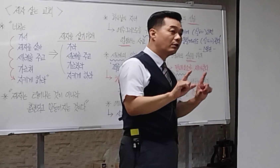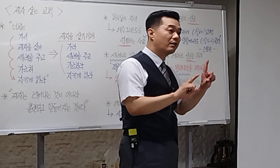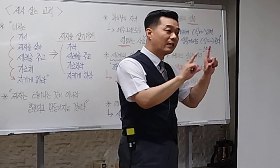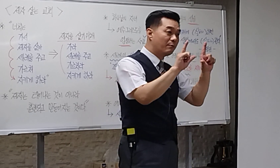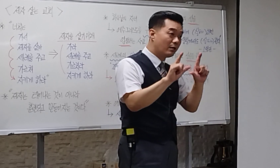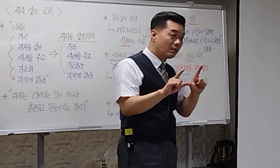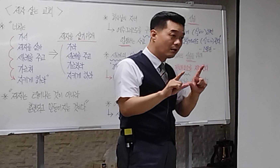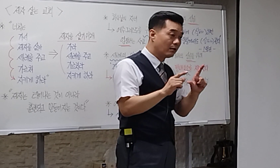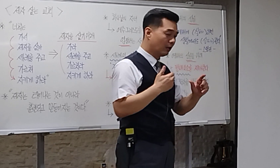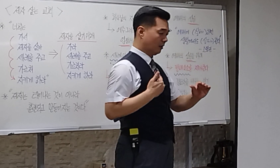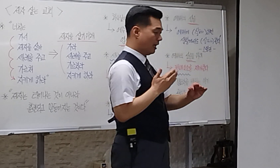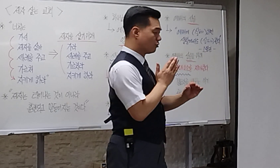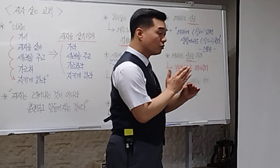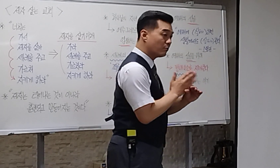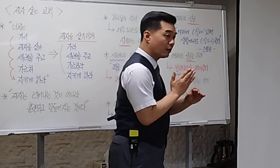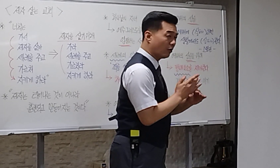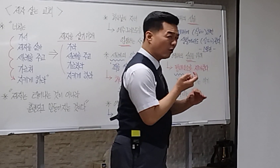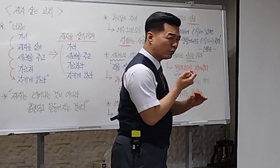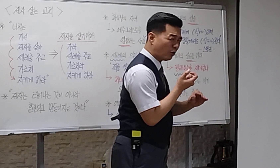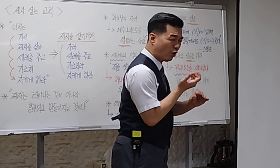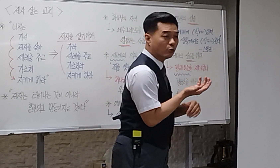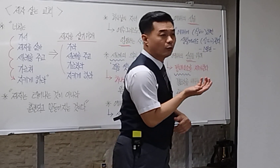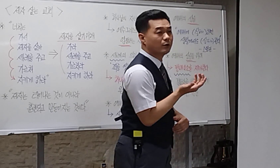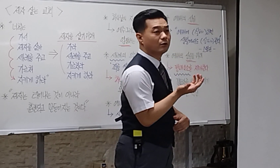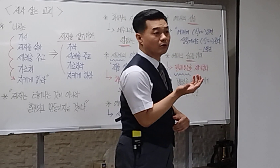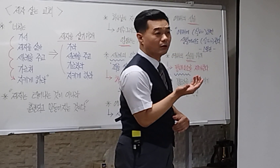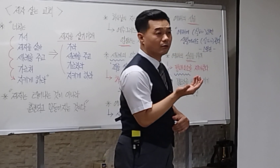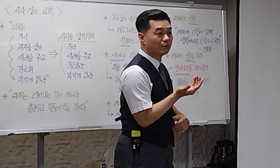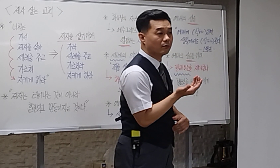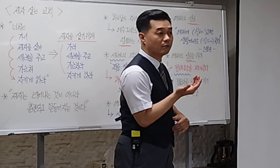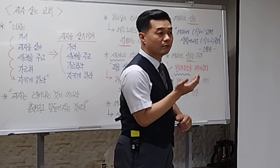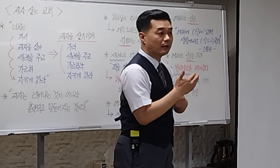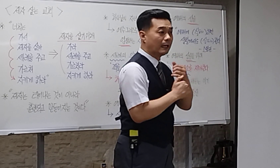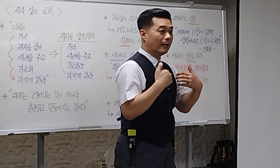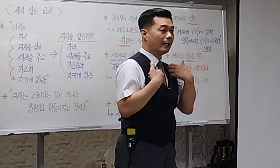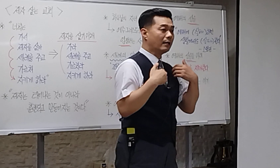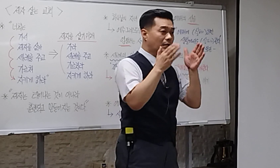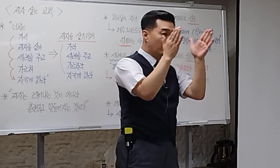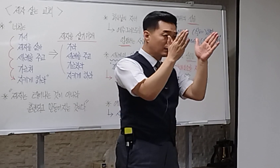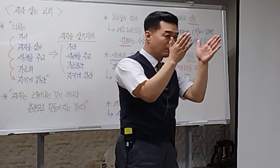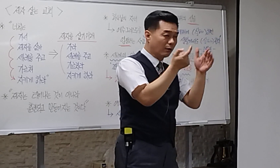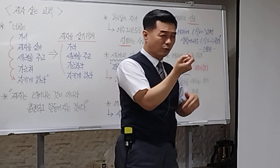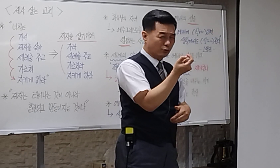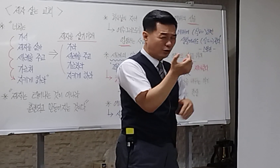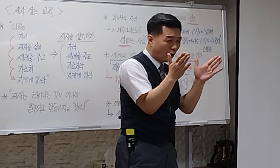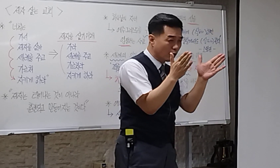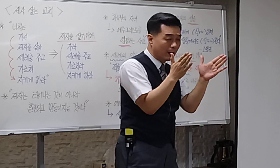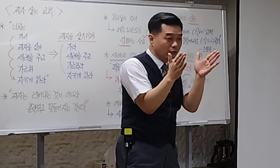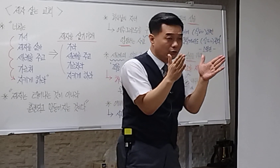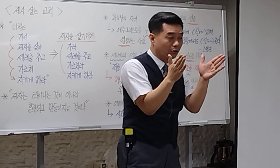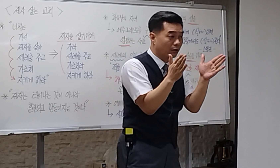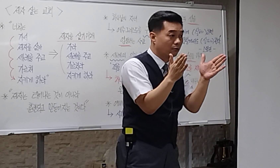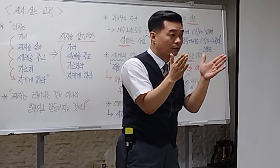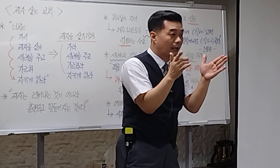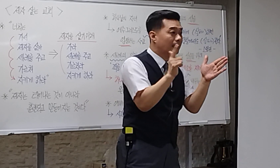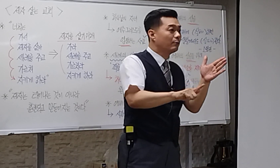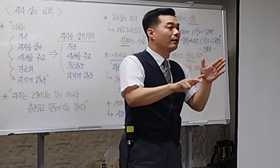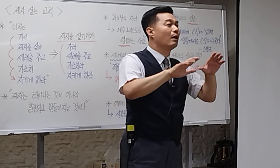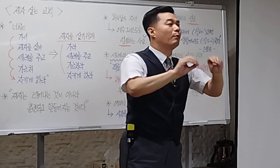우리들의 삶이 내 중심에서 조금 옮기는 거예요. 하나님 기뻐하시는 방향으로 조금 바꾸는 거예요. 하지만